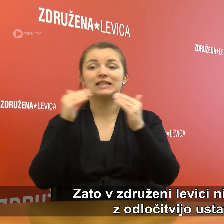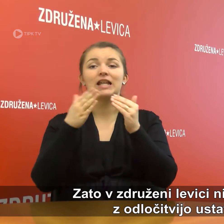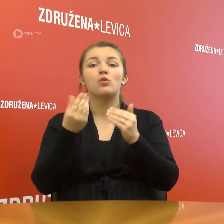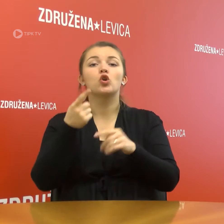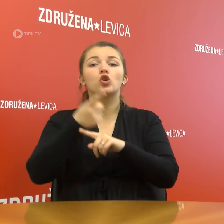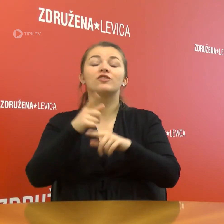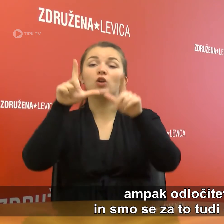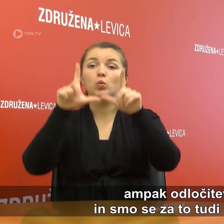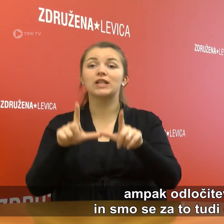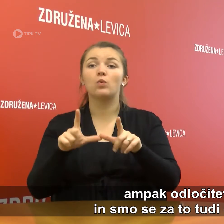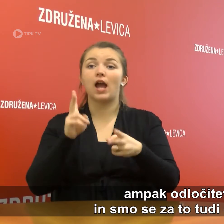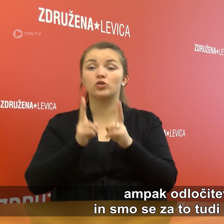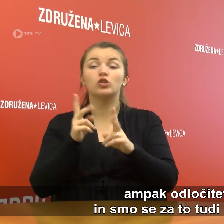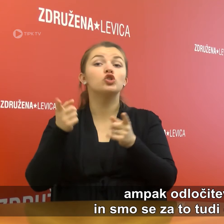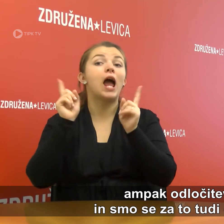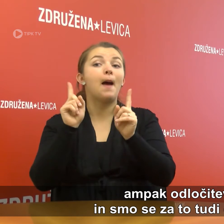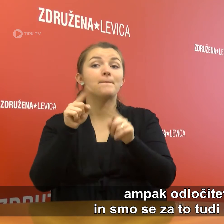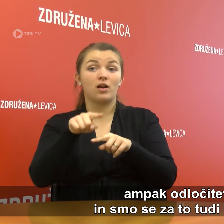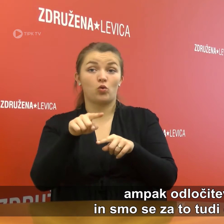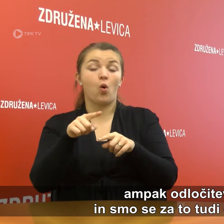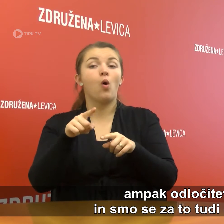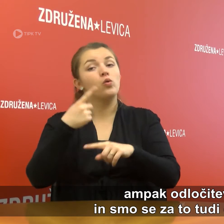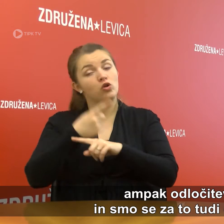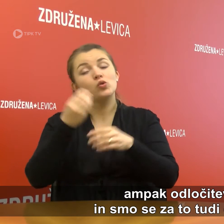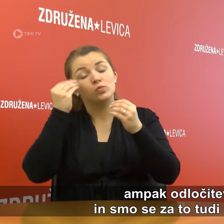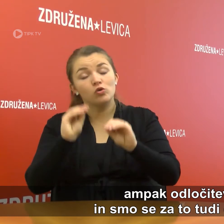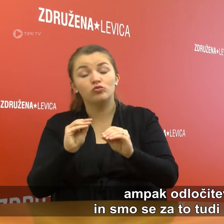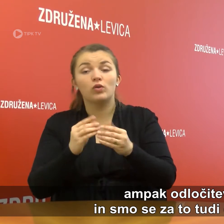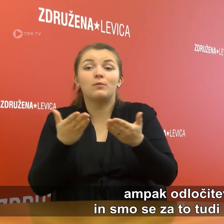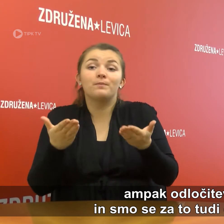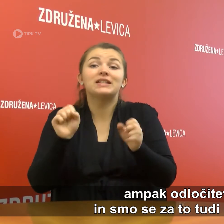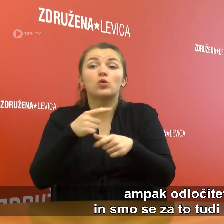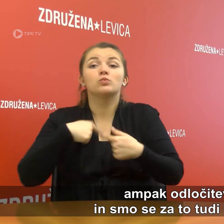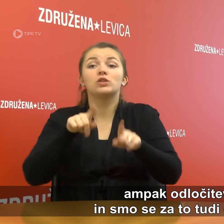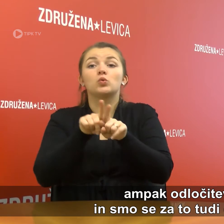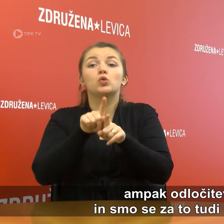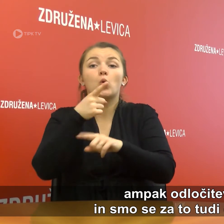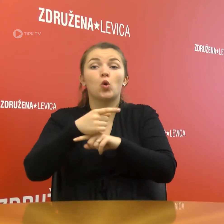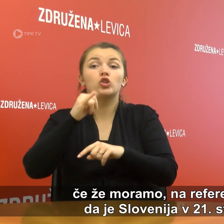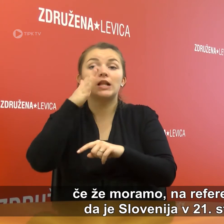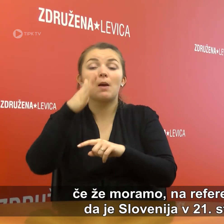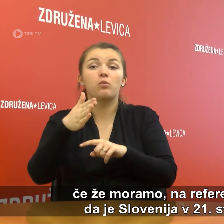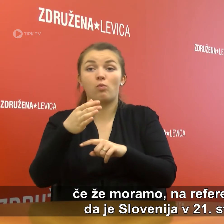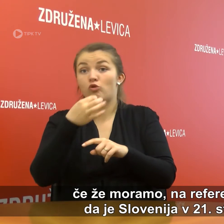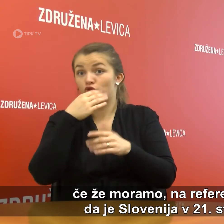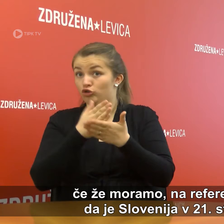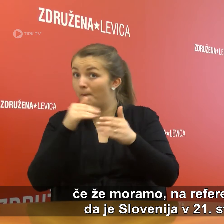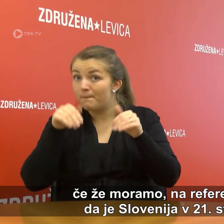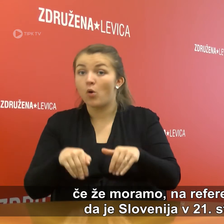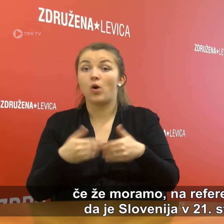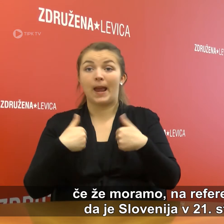ustavnega sodišča, ampak odločitev spoštujemo in smo se zato tudi odločili, da bomo, če že